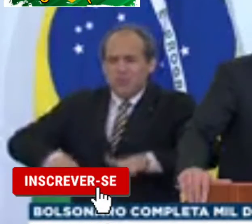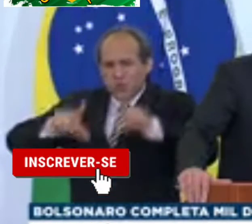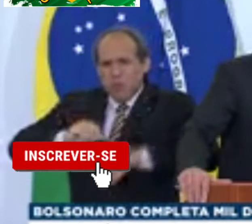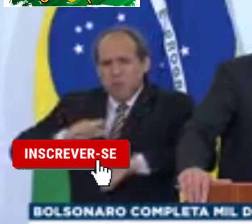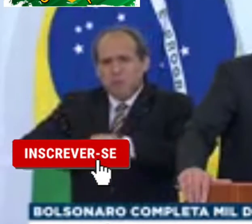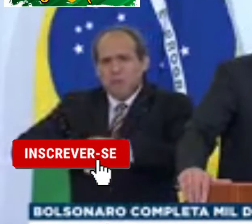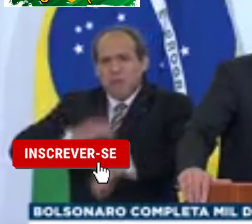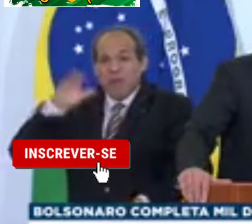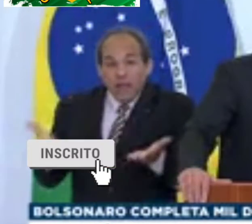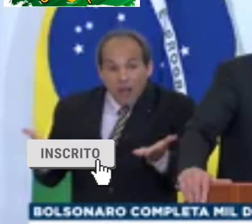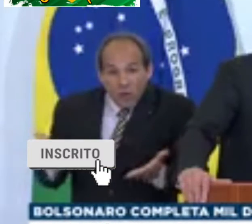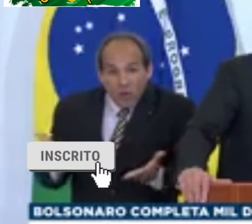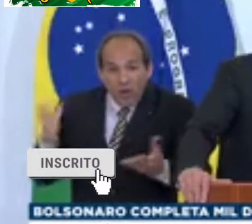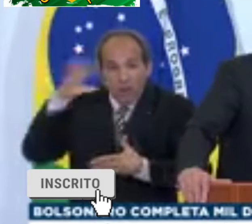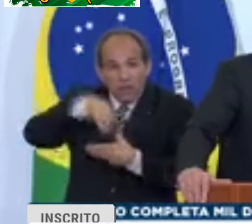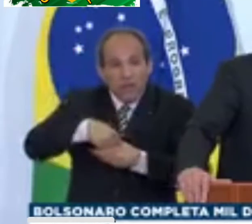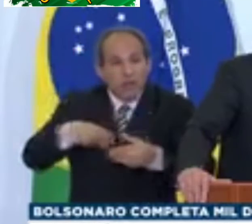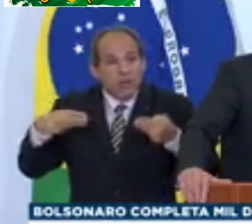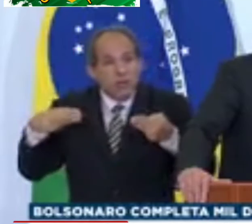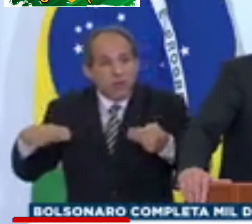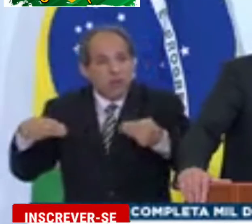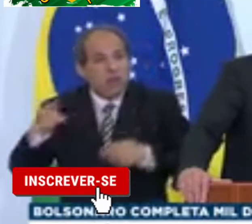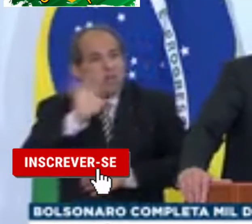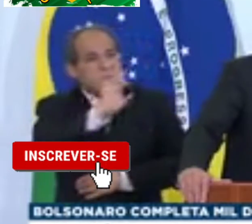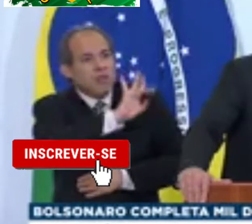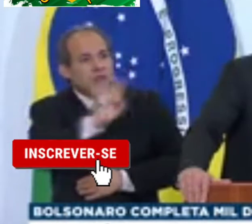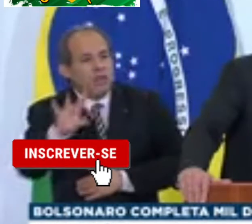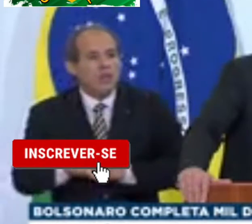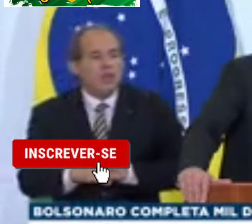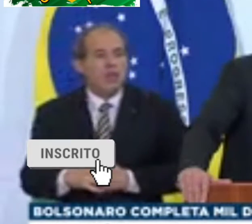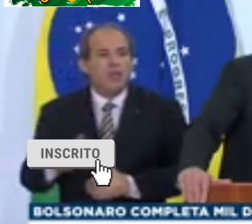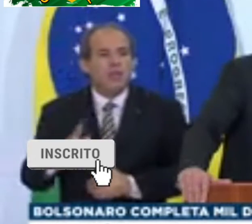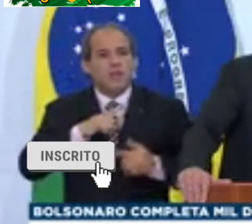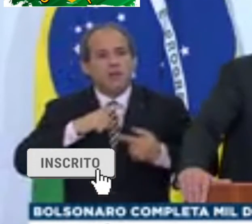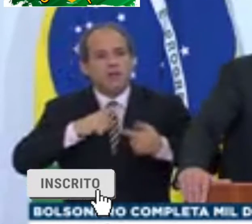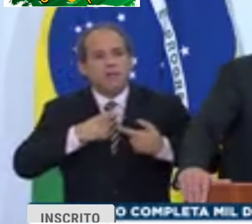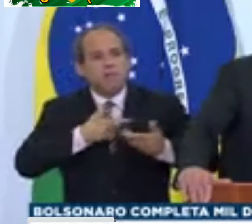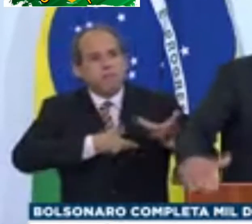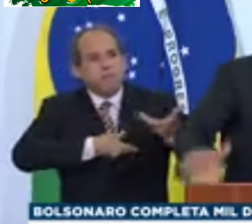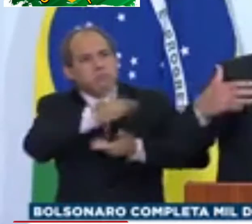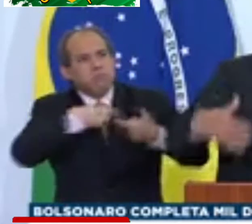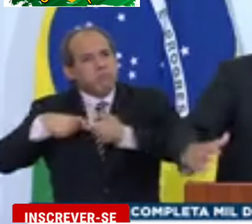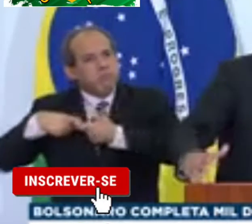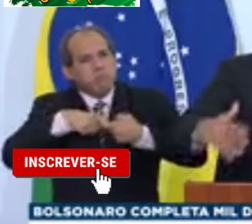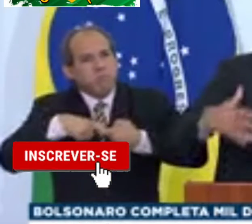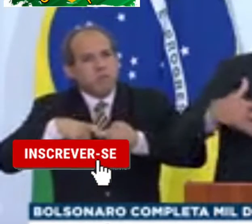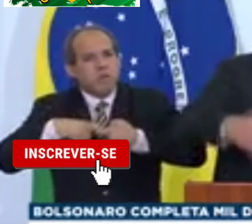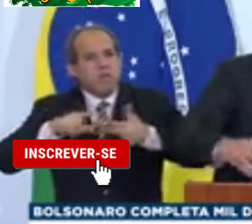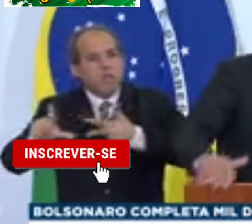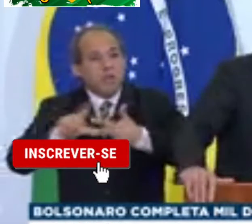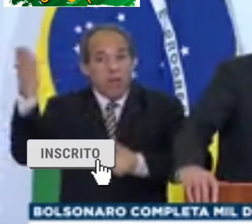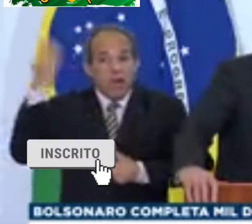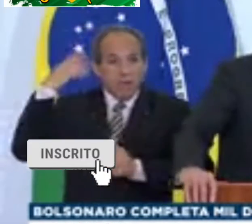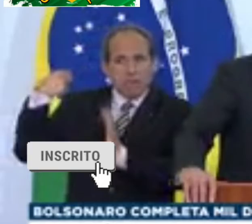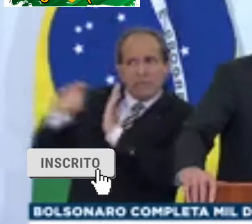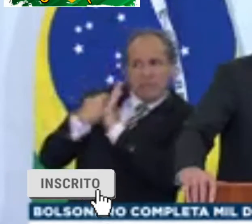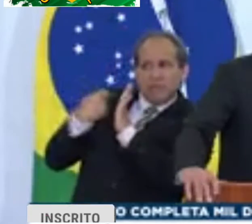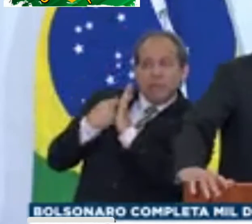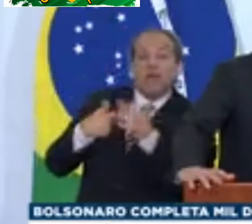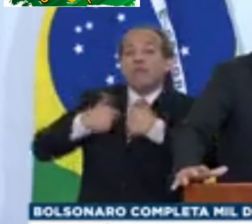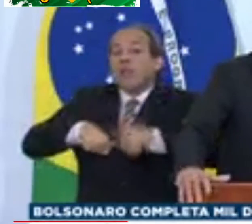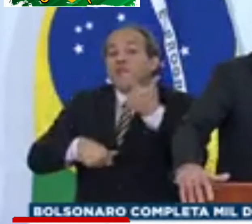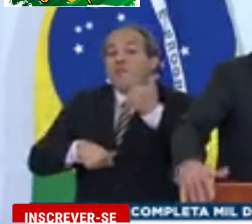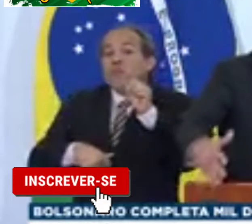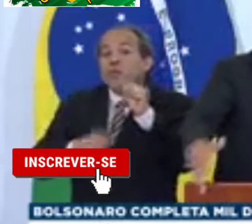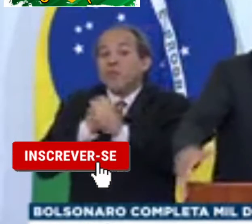Hoje tem um ministério que está cada vez mais casando com o próprio legislativo. As pressões do passado, que eu fiquei 28 anos dentro da Câmara,